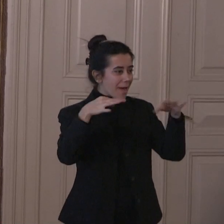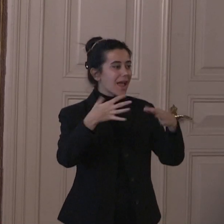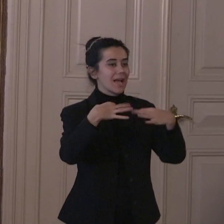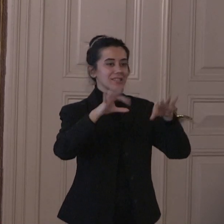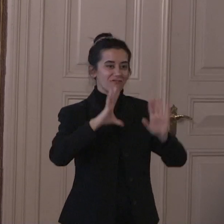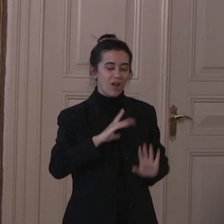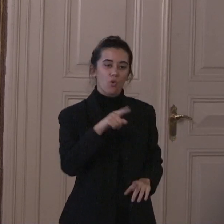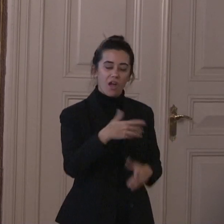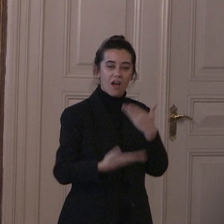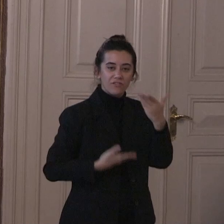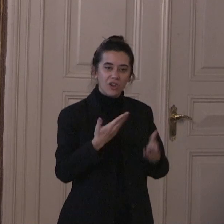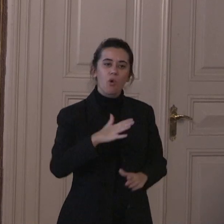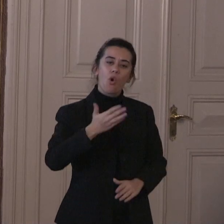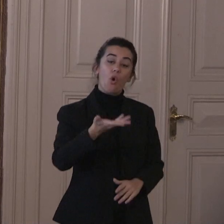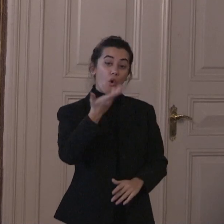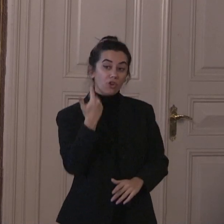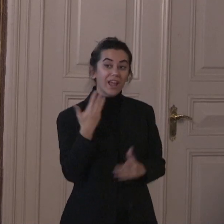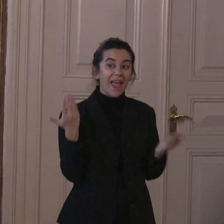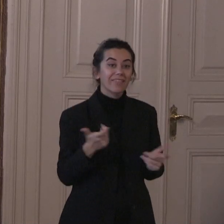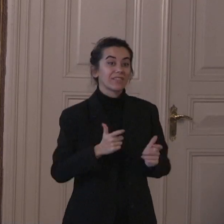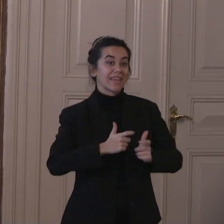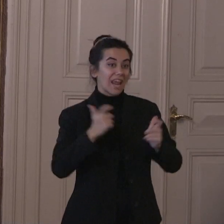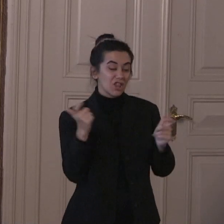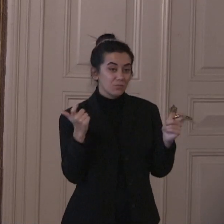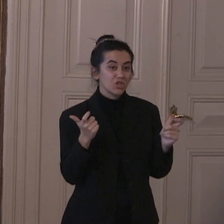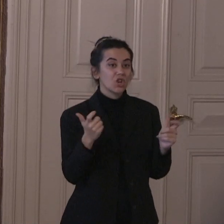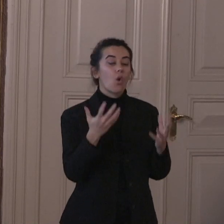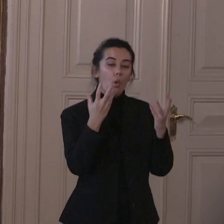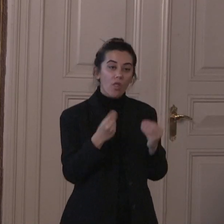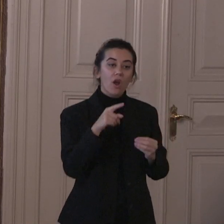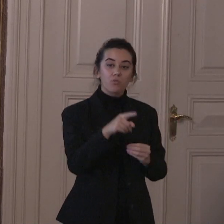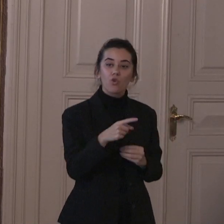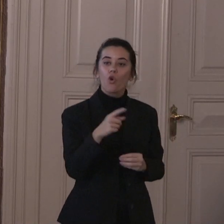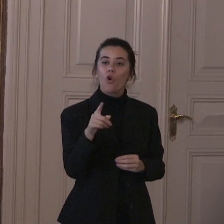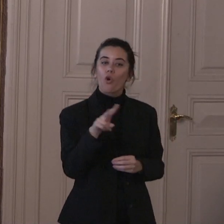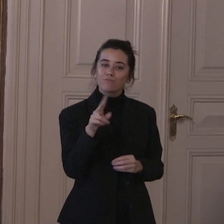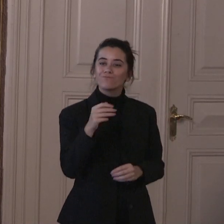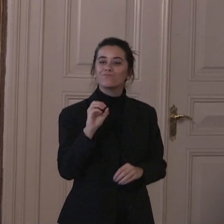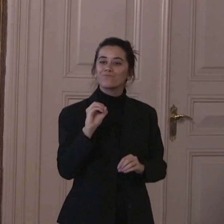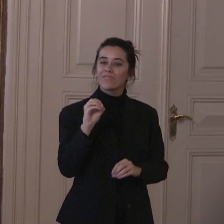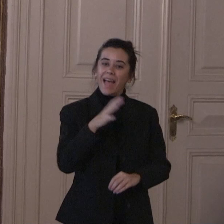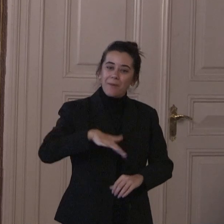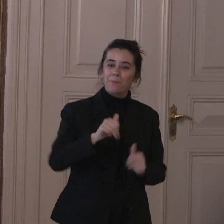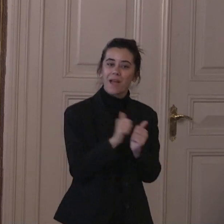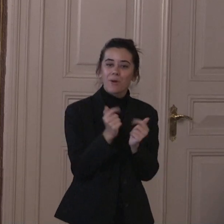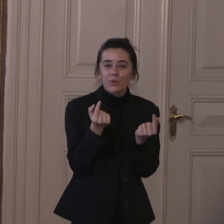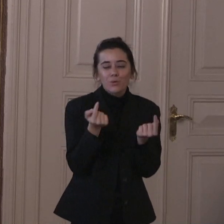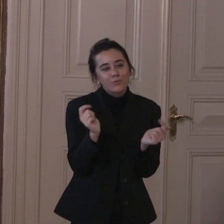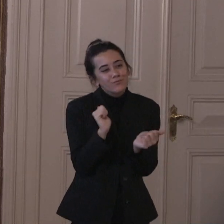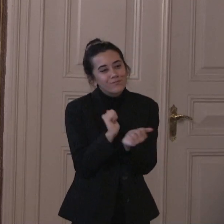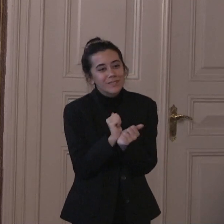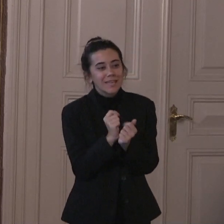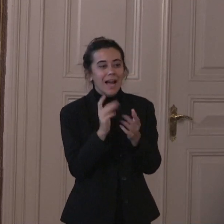Öncelikle Enugar'da işte başta Esra Hocam ve Hayri Bey bugün de olmak üzere. Biz küçük bir aile olduk, işte son yılında